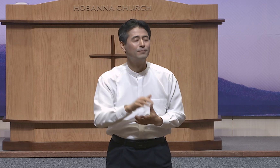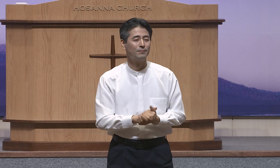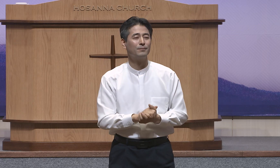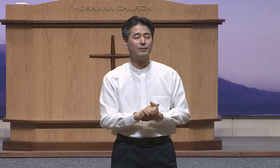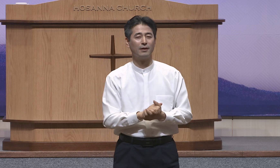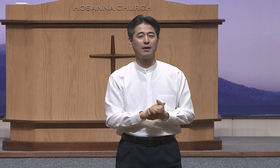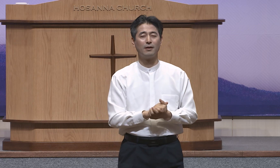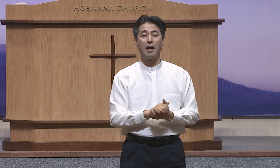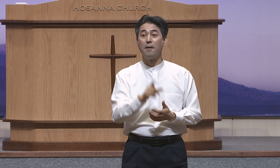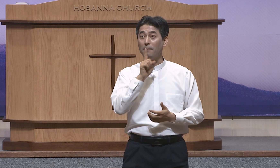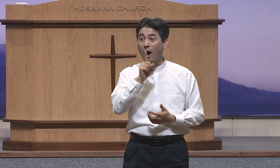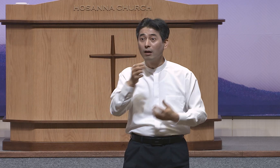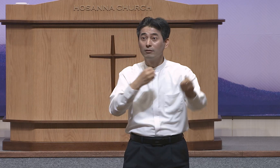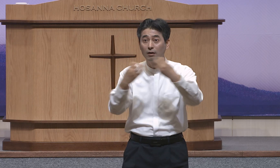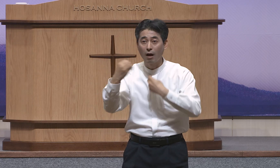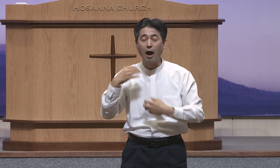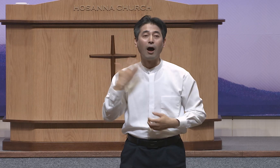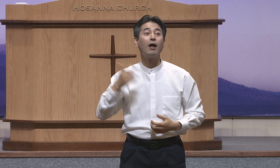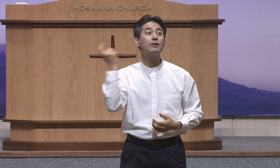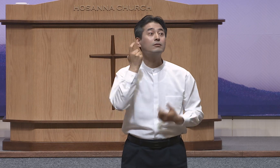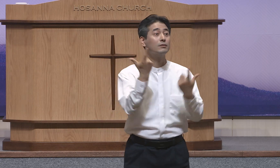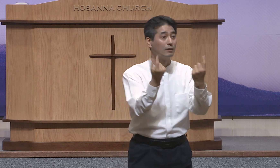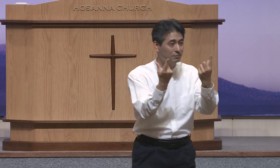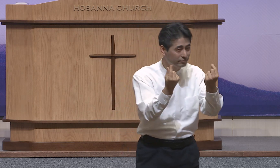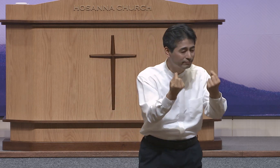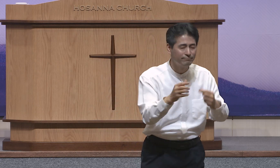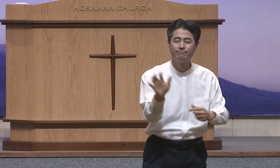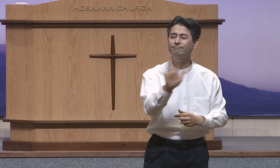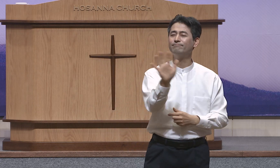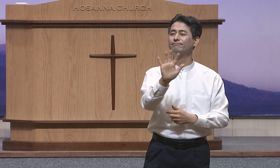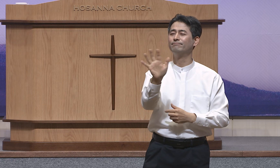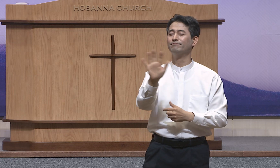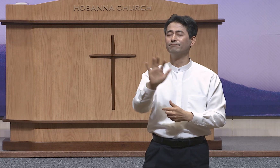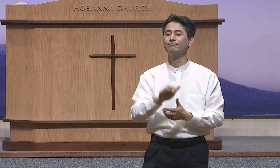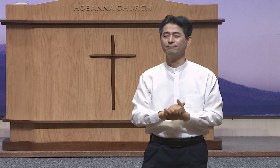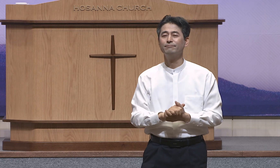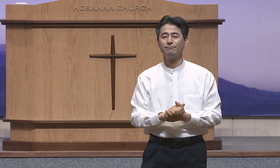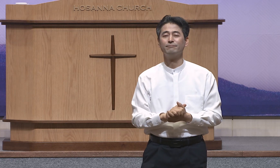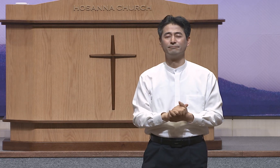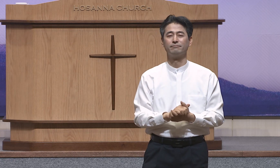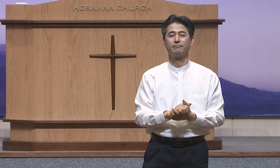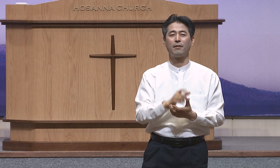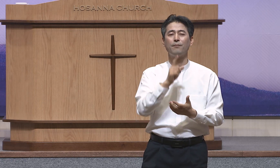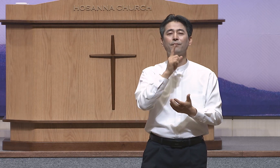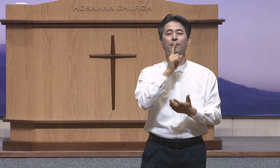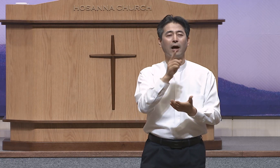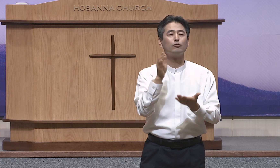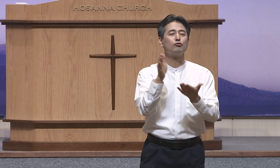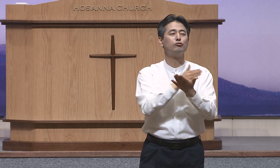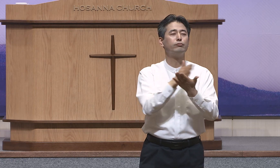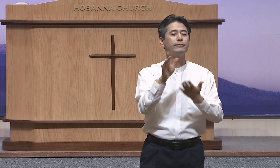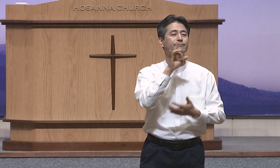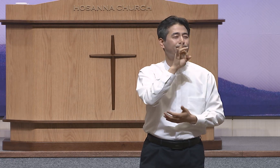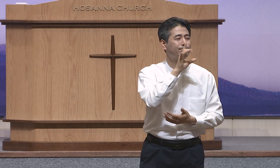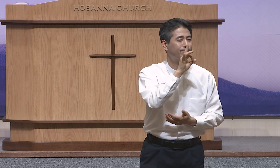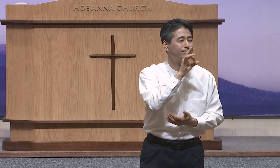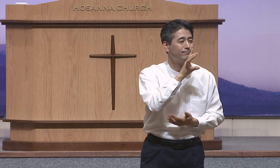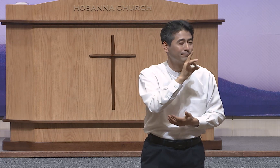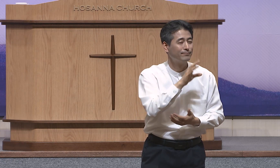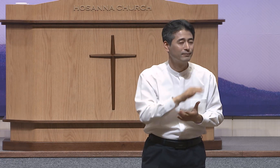모든 농인이, 청각장애인이 그렇다라고 생각하지 않으셨으면 좋겠고 또 저는